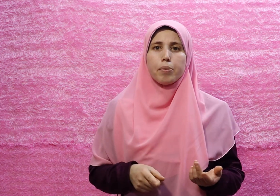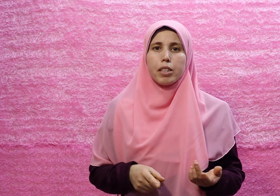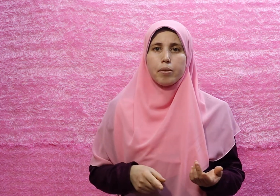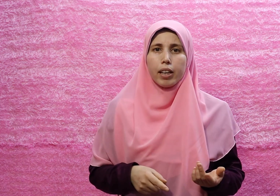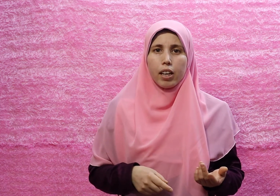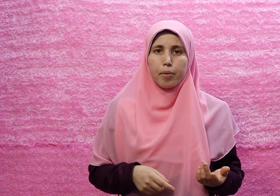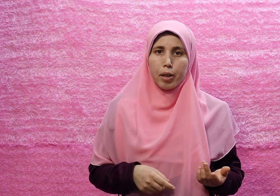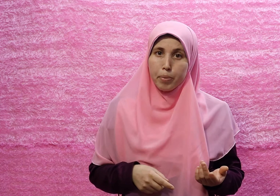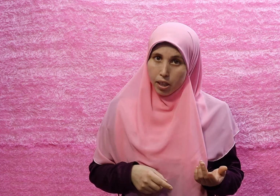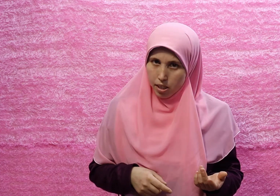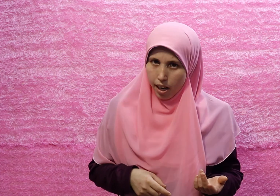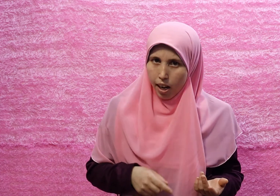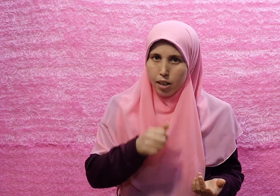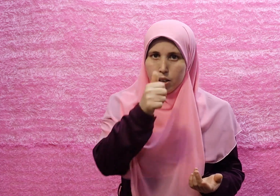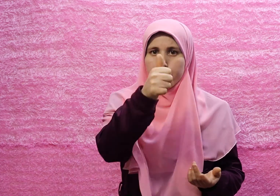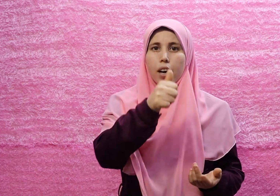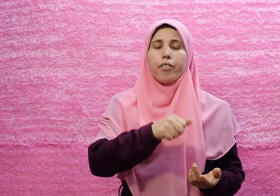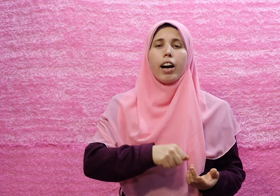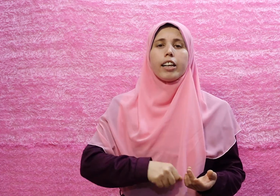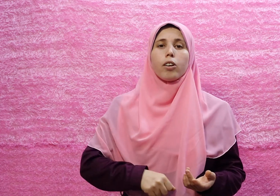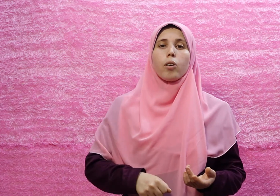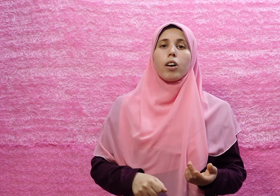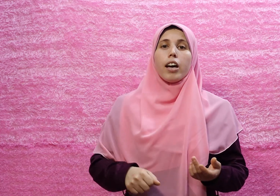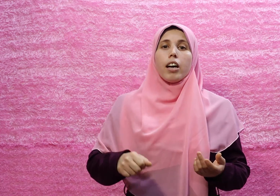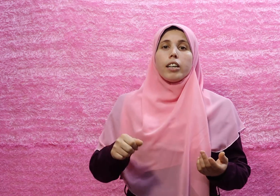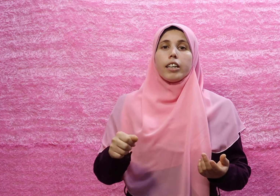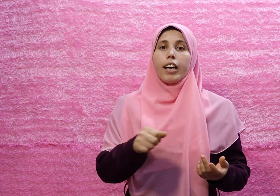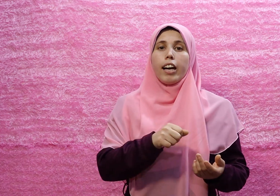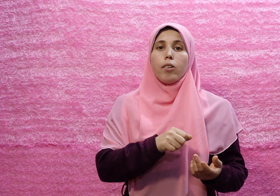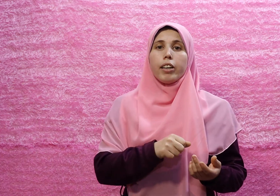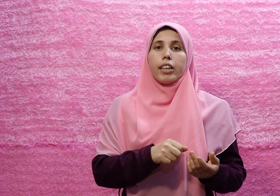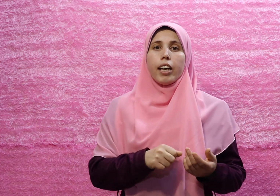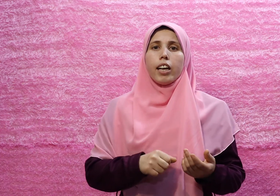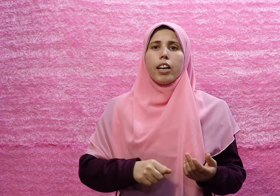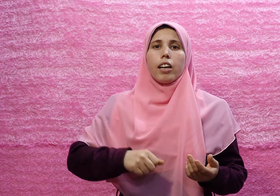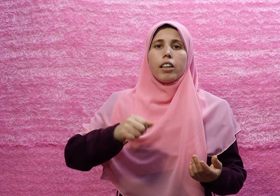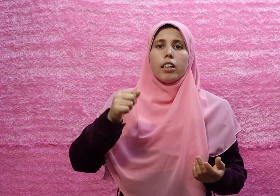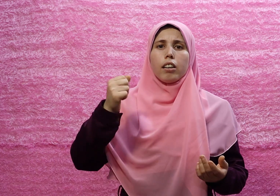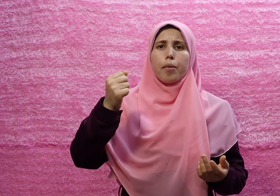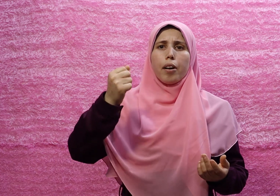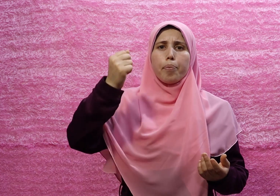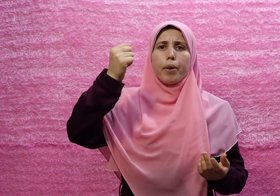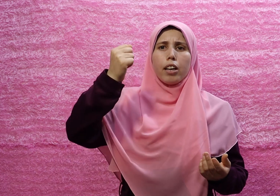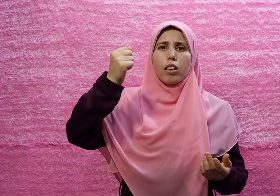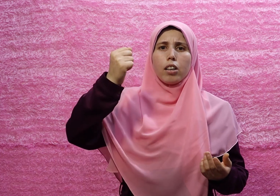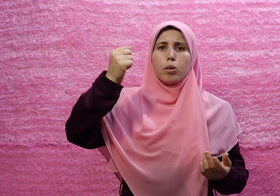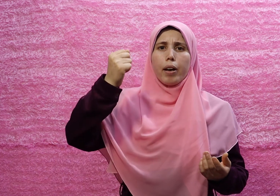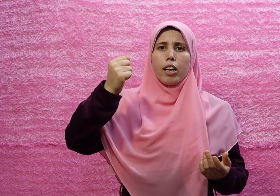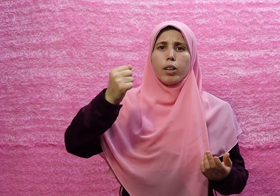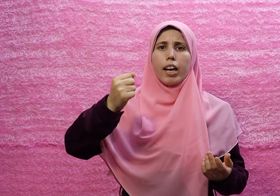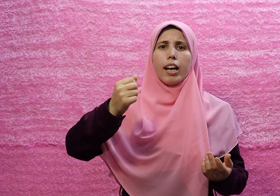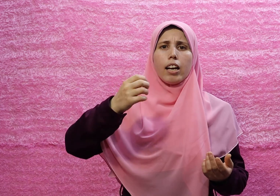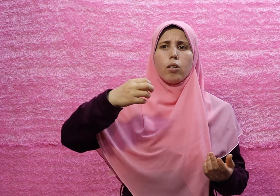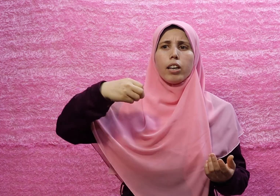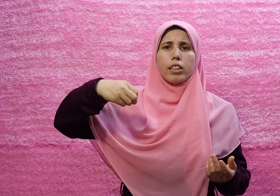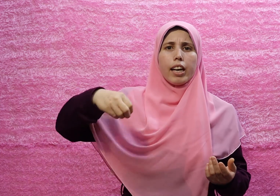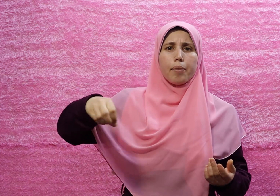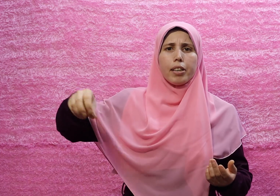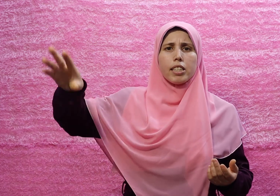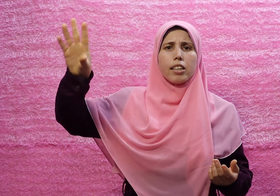بنسمع كلام ربنا، صح؟ برافو عليكم. جه حلوين إيه؟ ربنا سبحانه وتعالى قال له يا إبليس اطلع